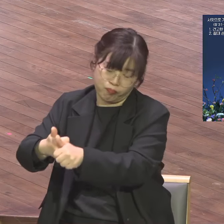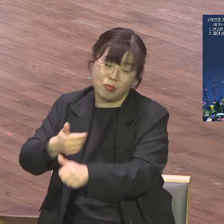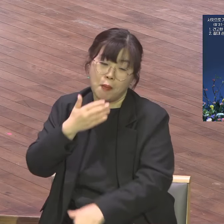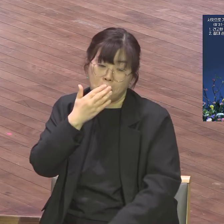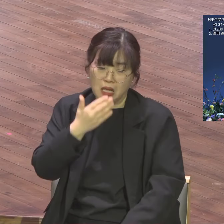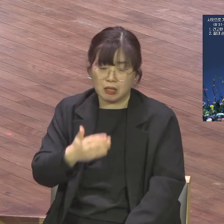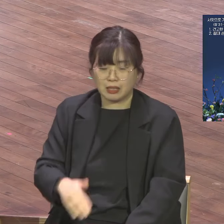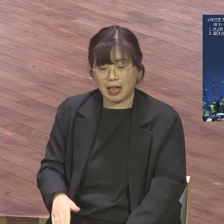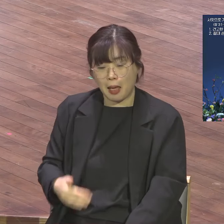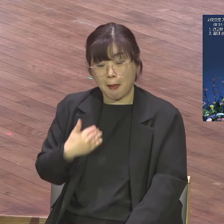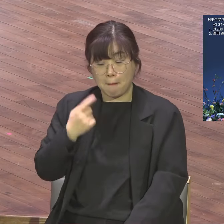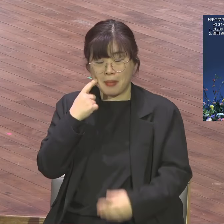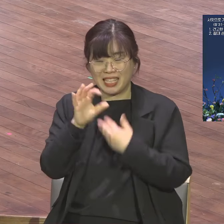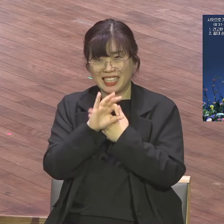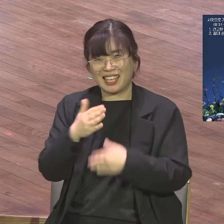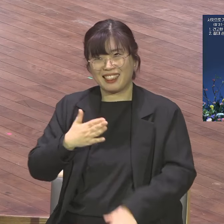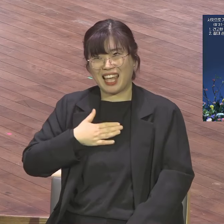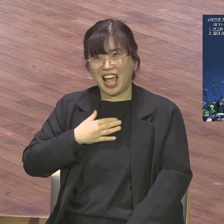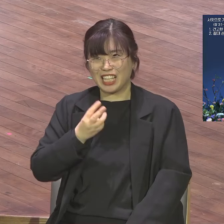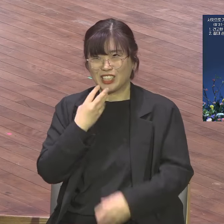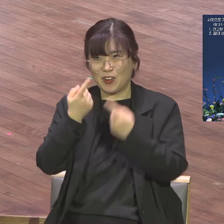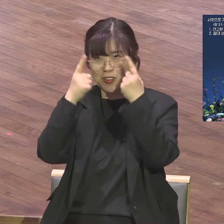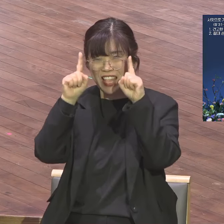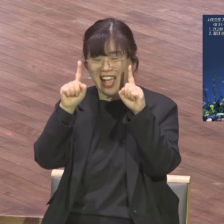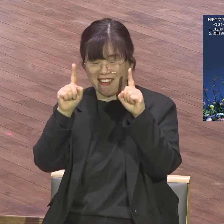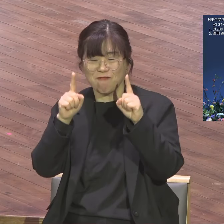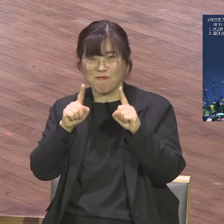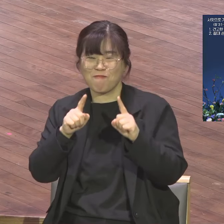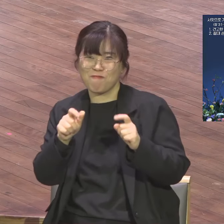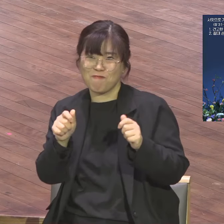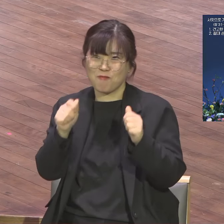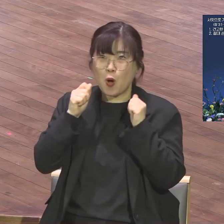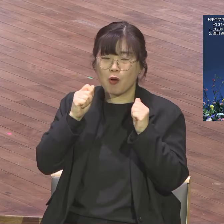뭔가 다 있겠지요. 속에.